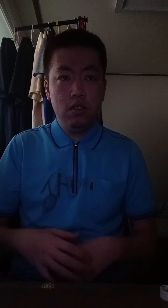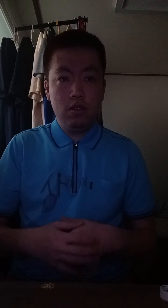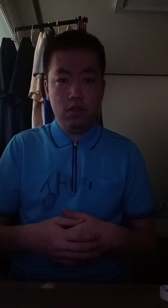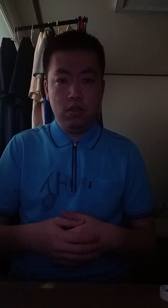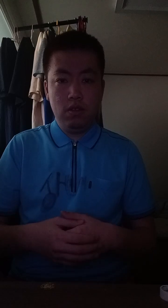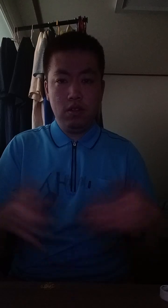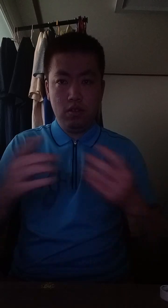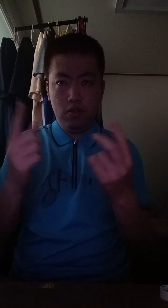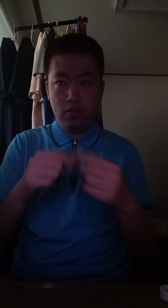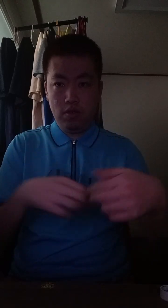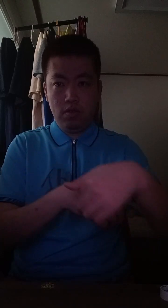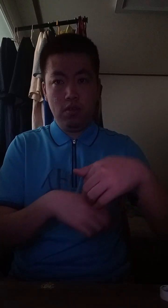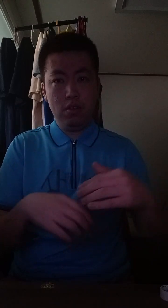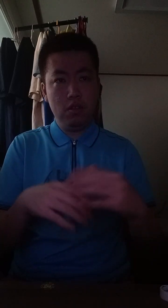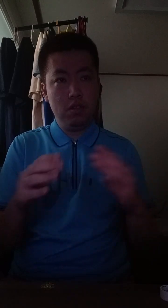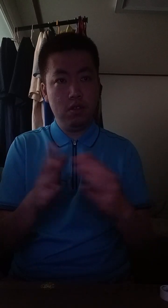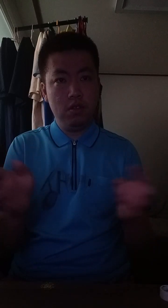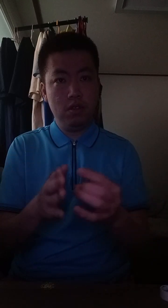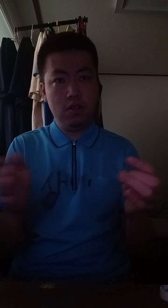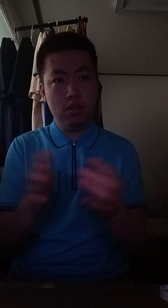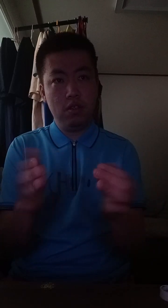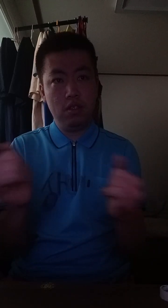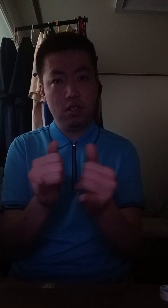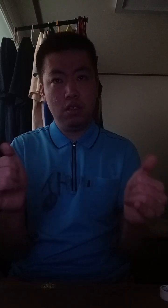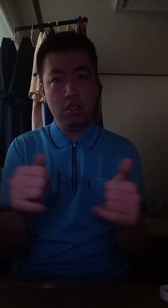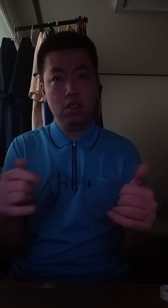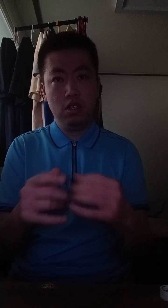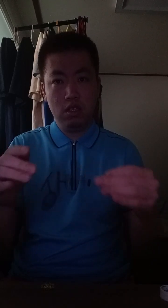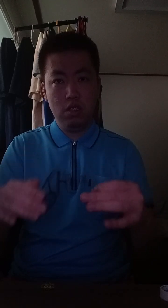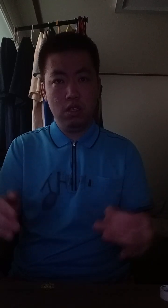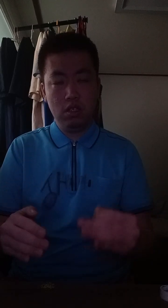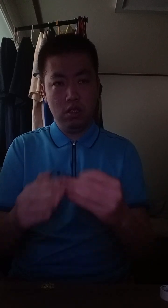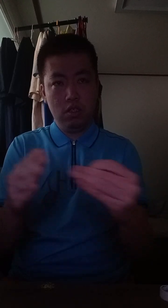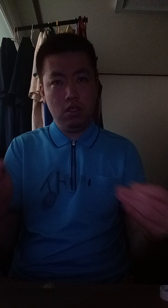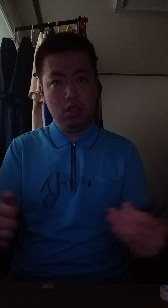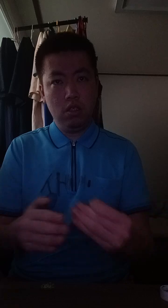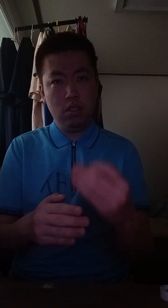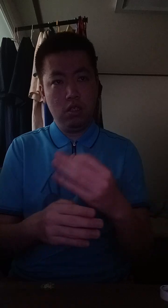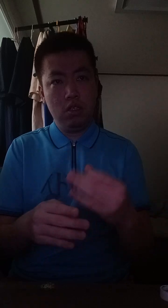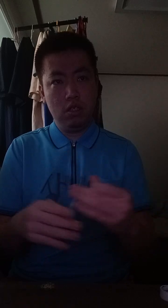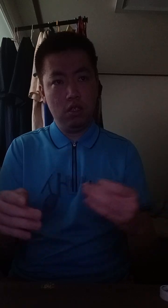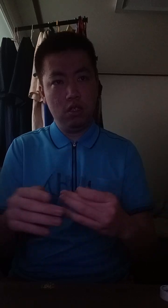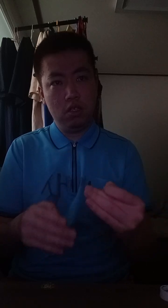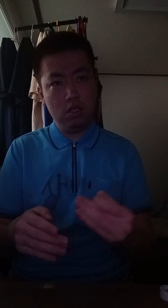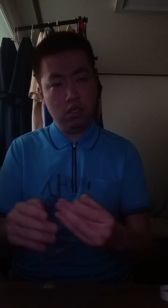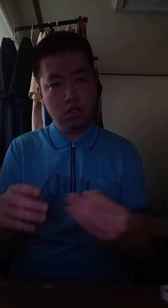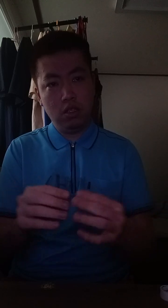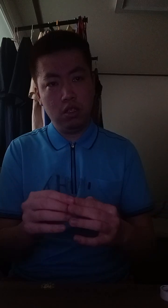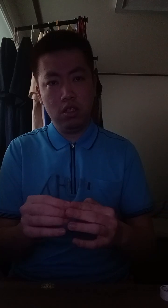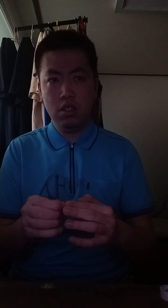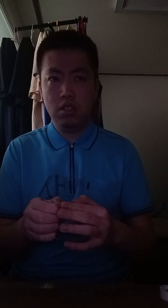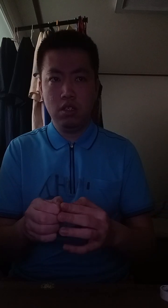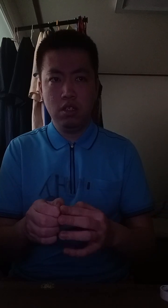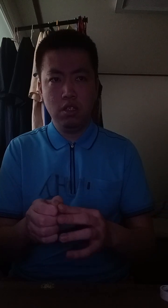네, 지하철을 타다 보면 승강장과 열차 사이에 유독 간격이 넓은 구간들이 있습니다. 얼마 전 9세 어린이가 그 틈에